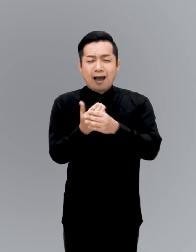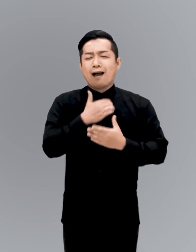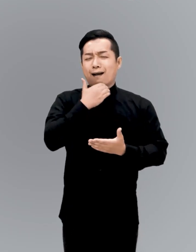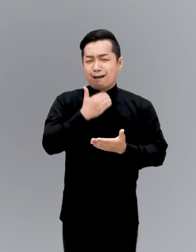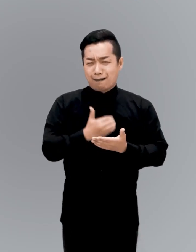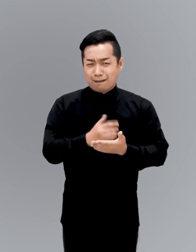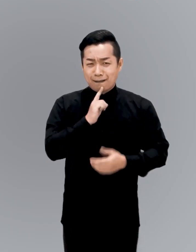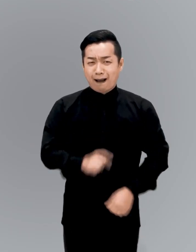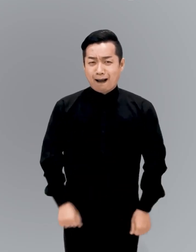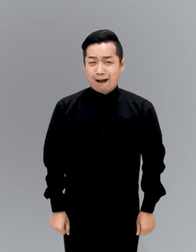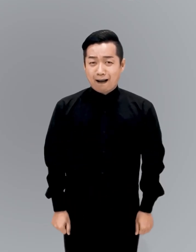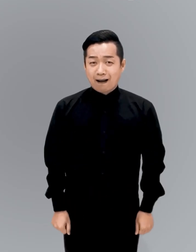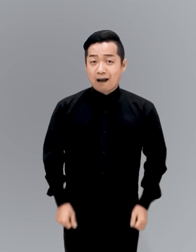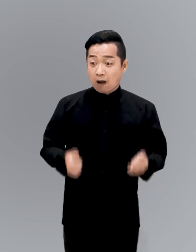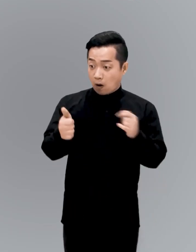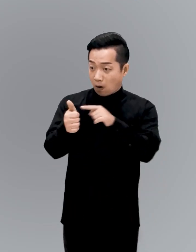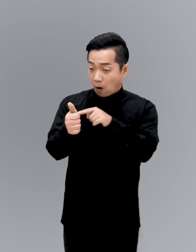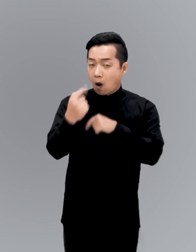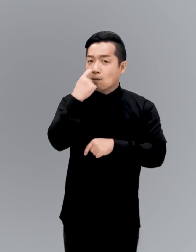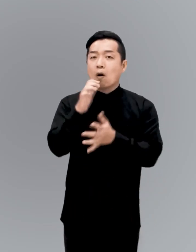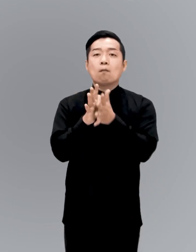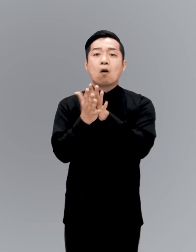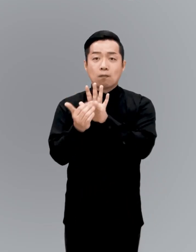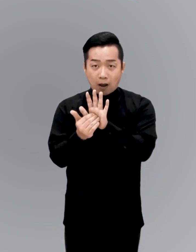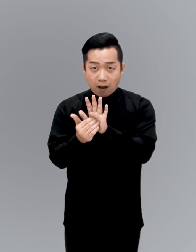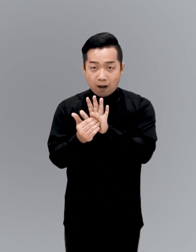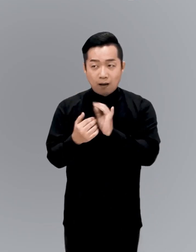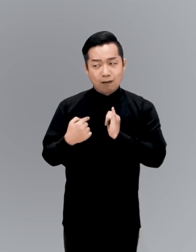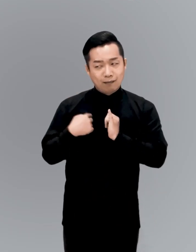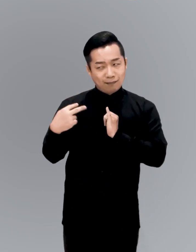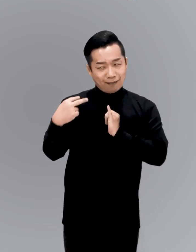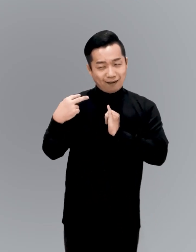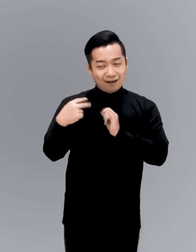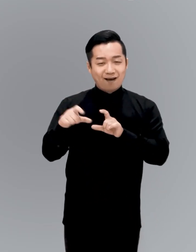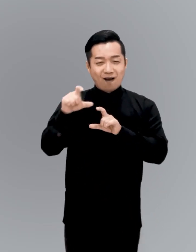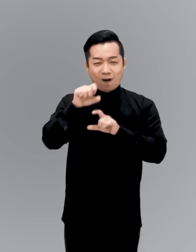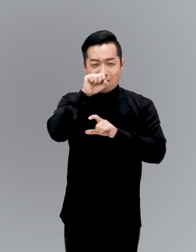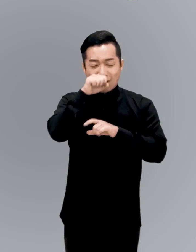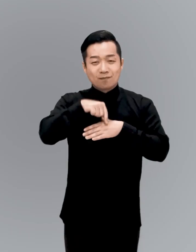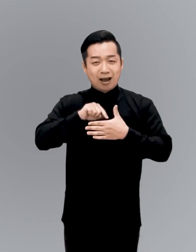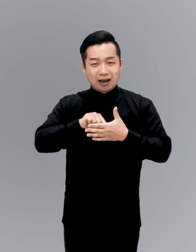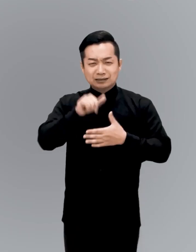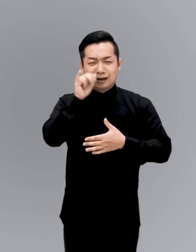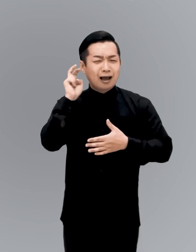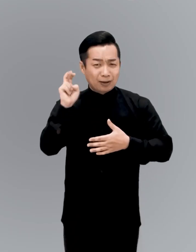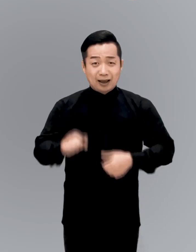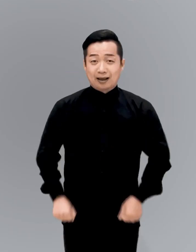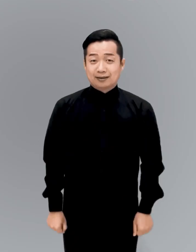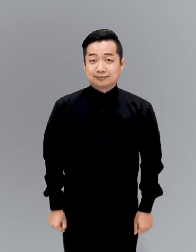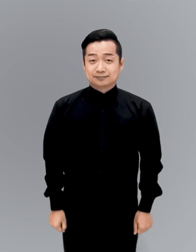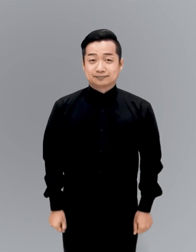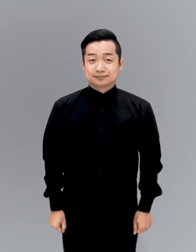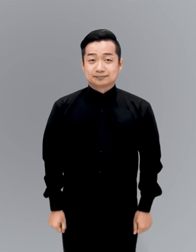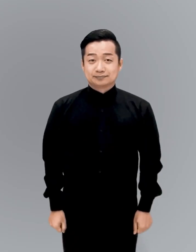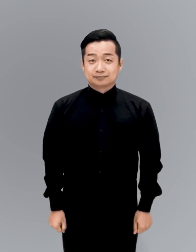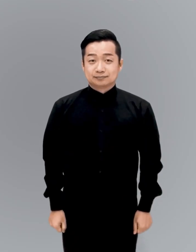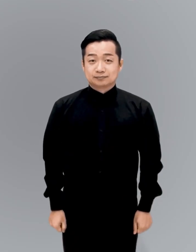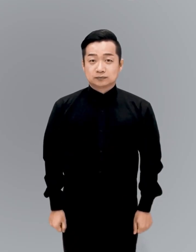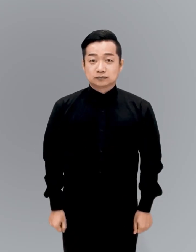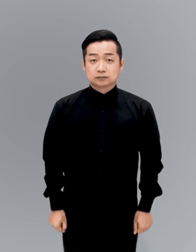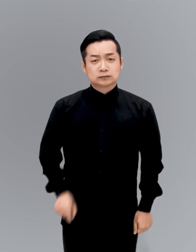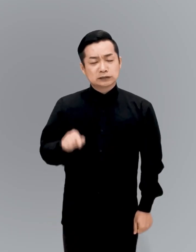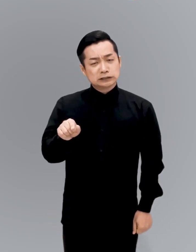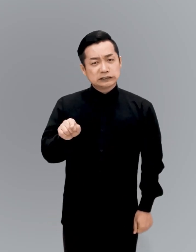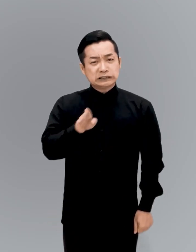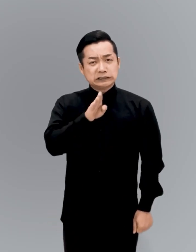북받쳤다. 그는 너무나 멋있어졌고 자신에게 호의가 전혀 없는 것 같지도 않다.